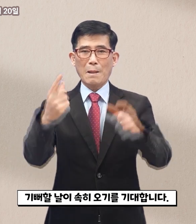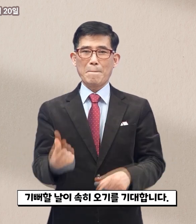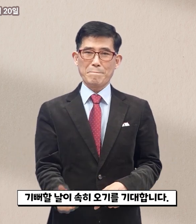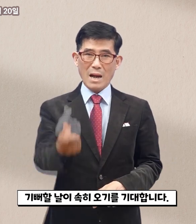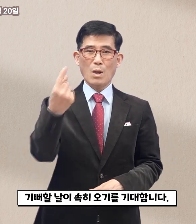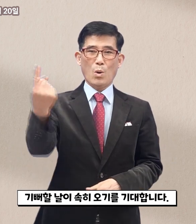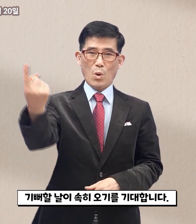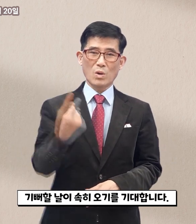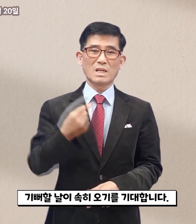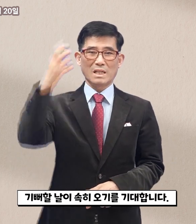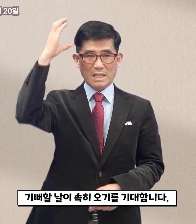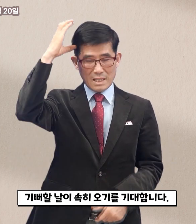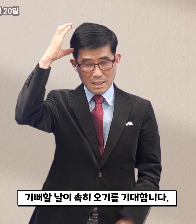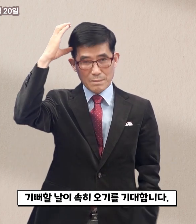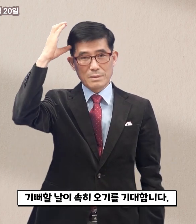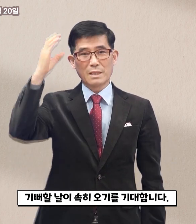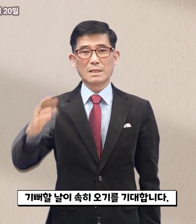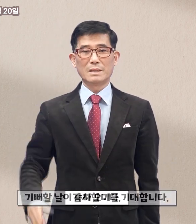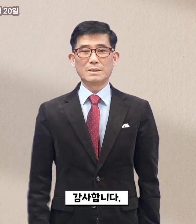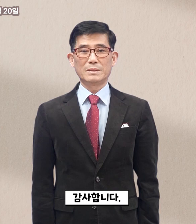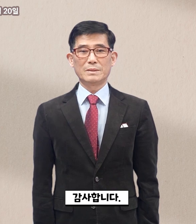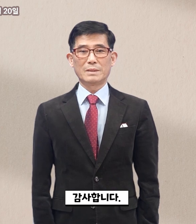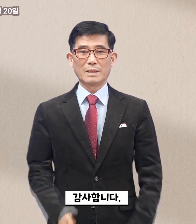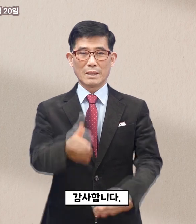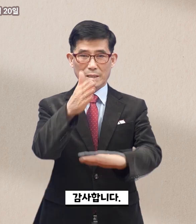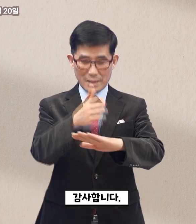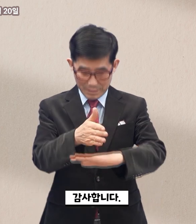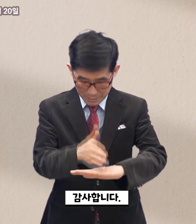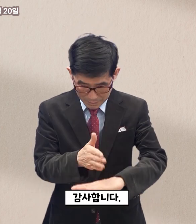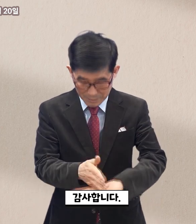날이 속히 오기를 기대합니다. 감사합니다.